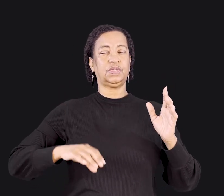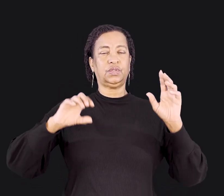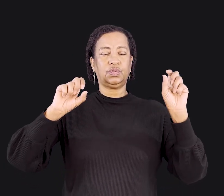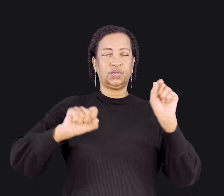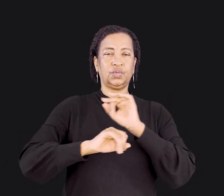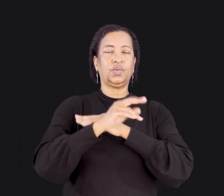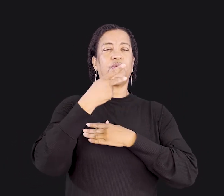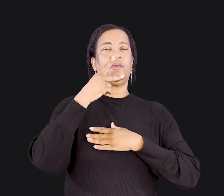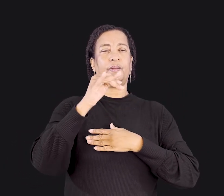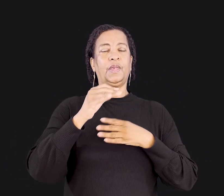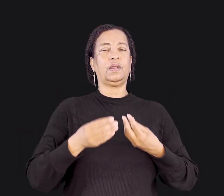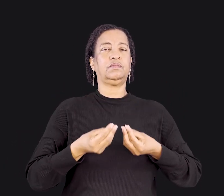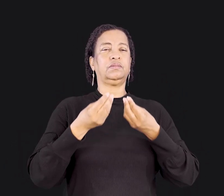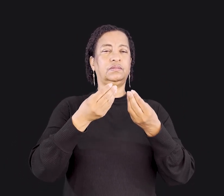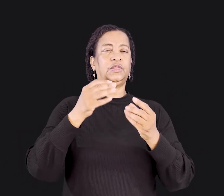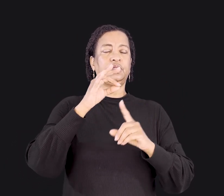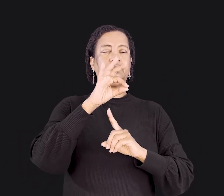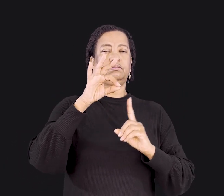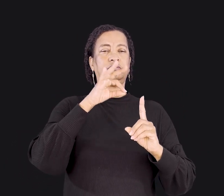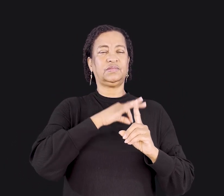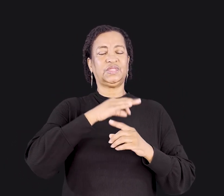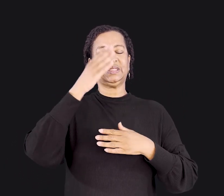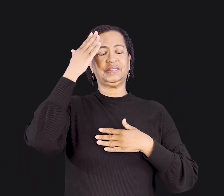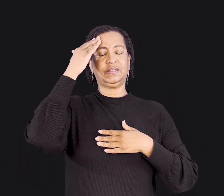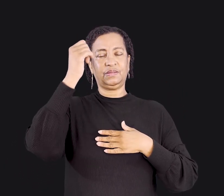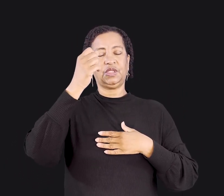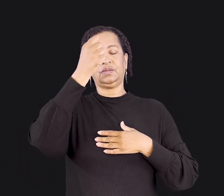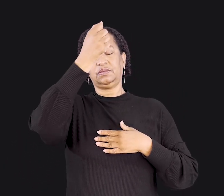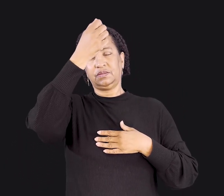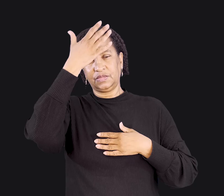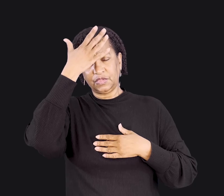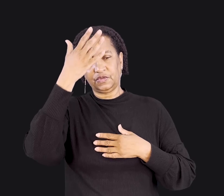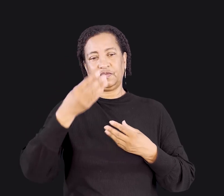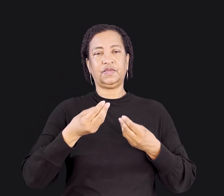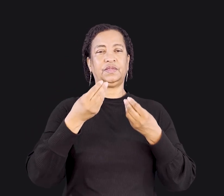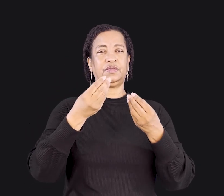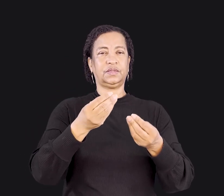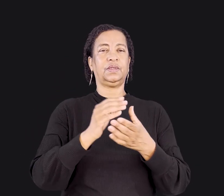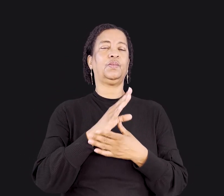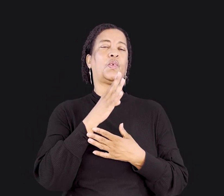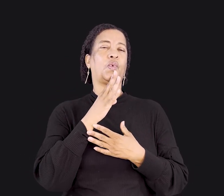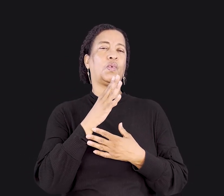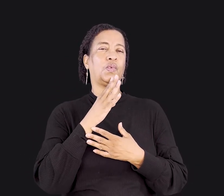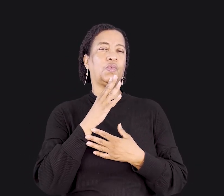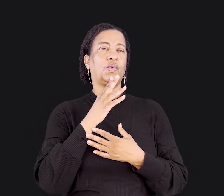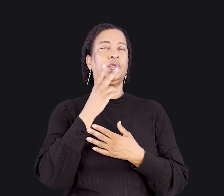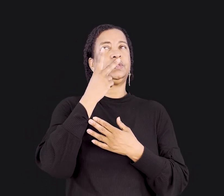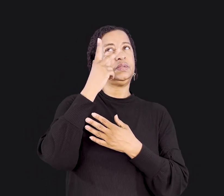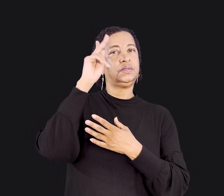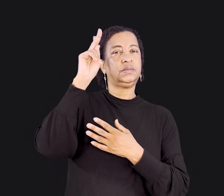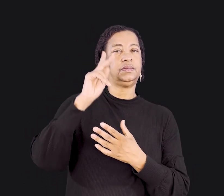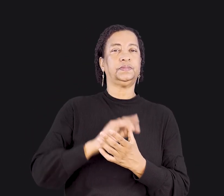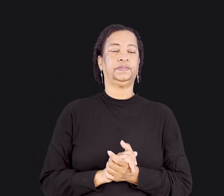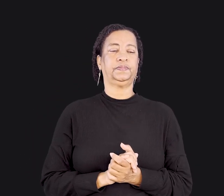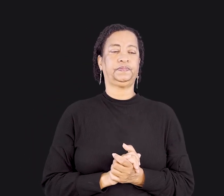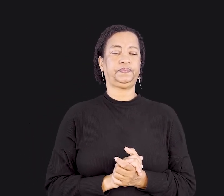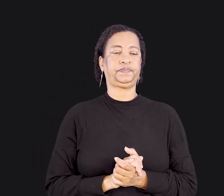Pai, lhes dê espírito de sabedoria e de revelação no pleno conhecimento dele. Que